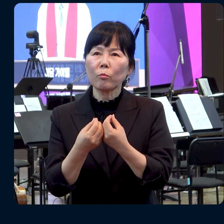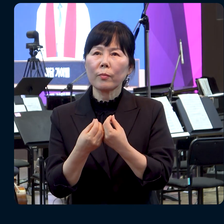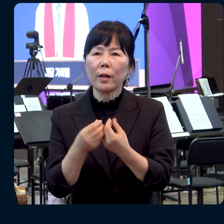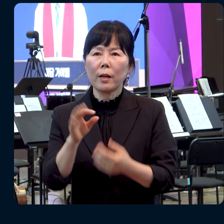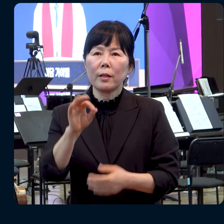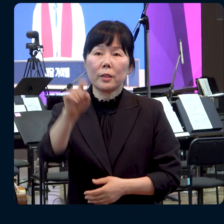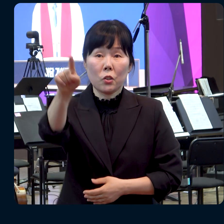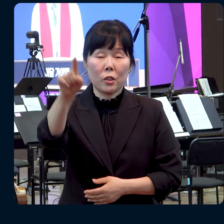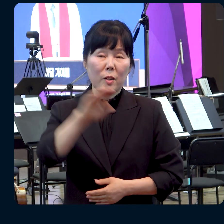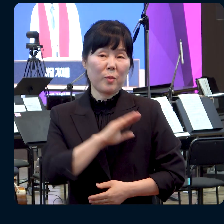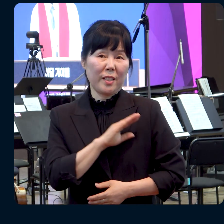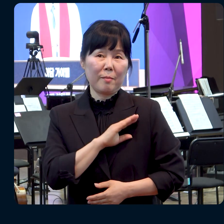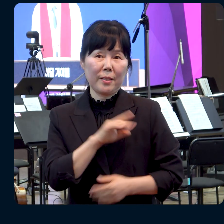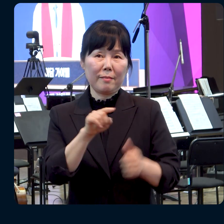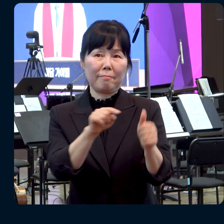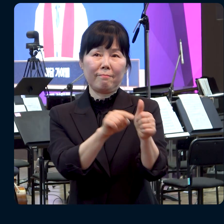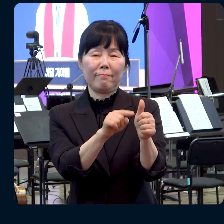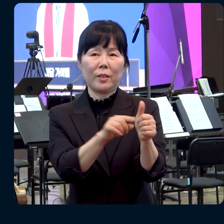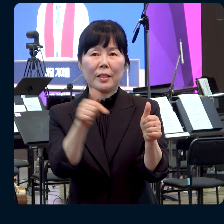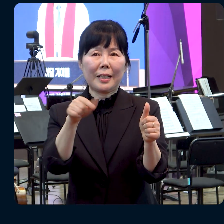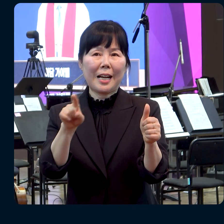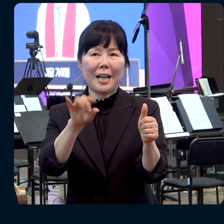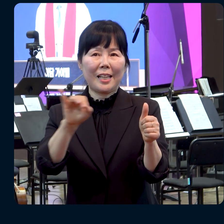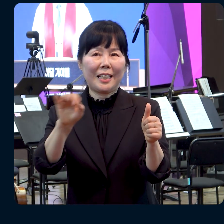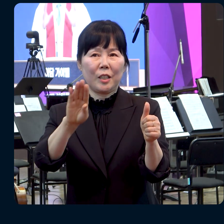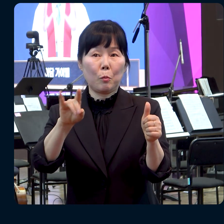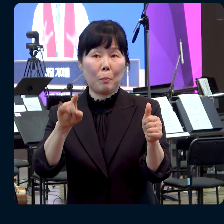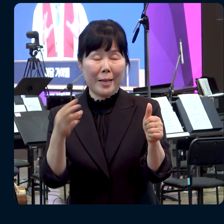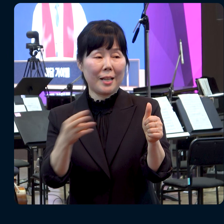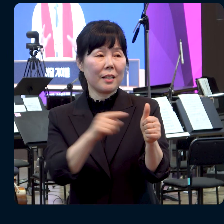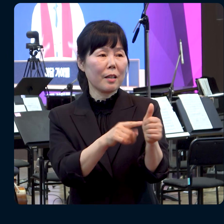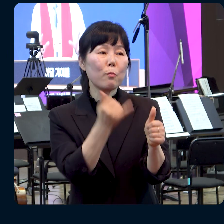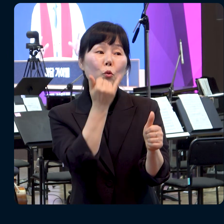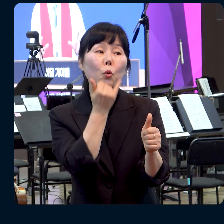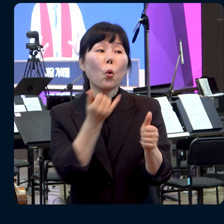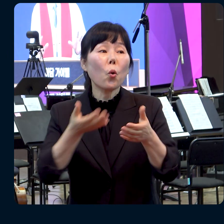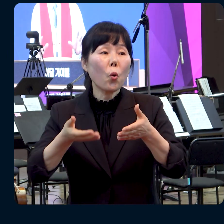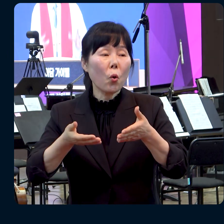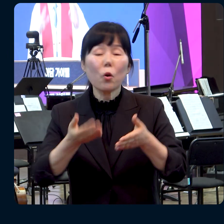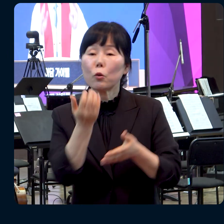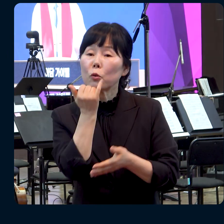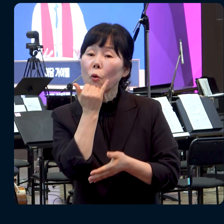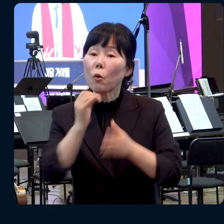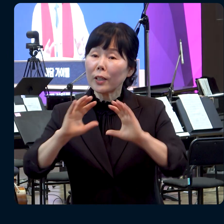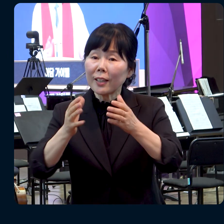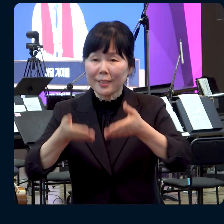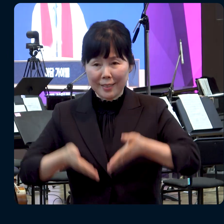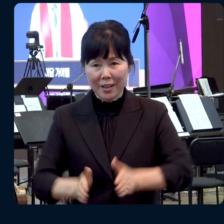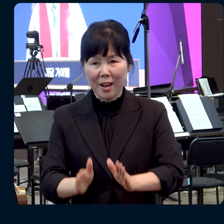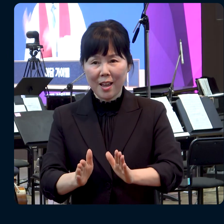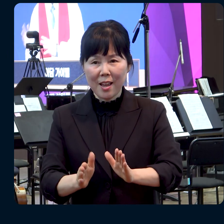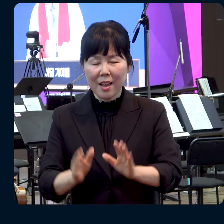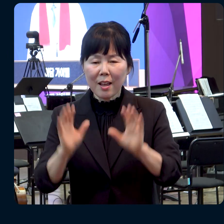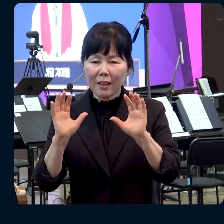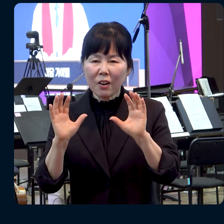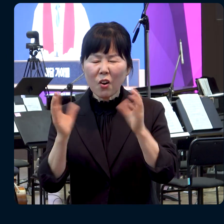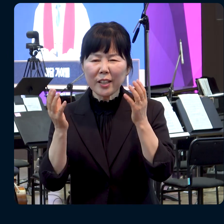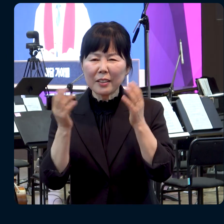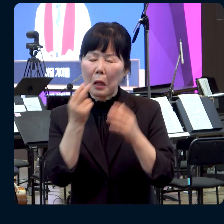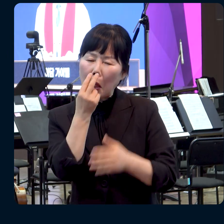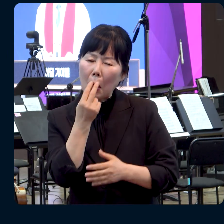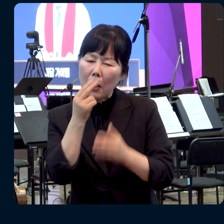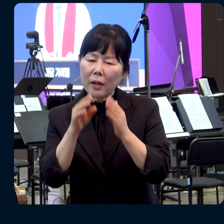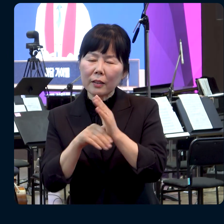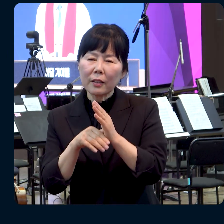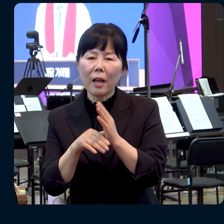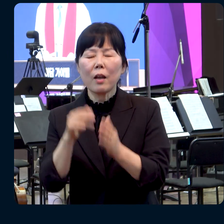아담 가이벨이라고 하는 사람이 있었습니다. 이 사람은 독일에서 태어나서 아주 어릴 때 미국으로 이제 이민을